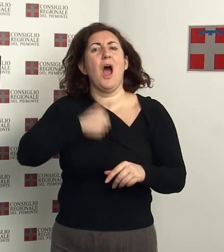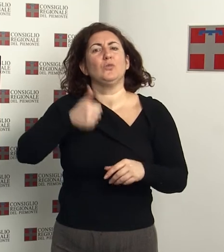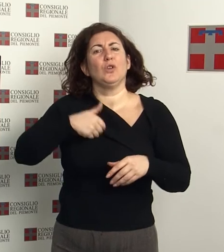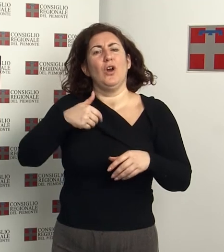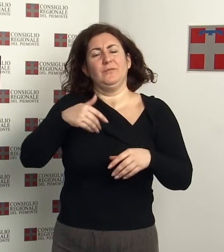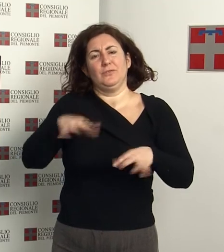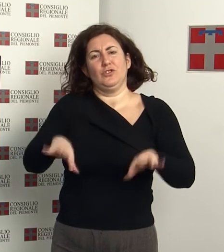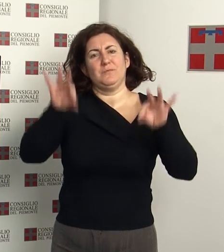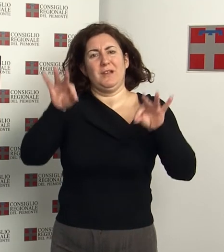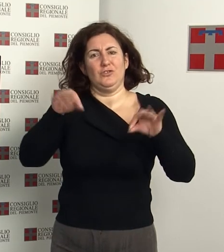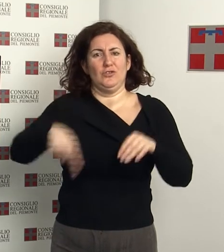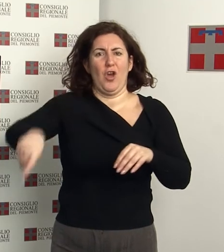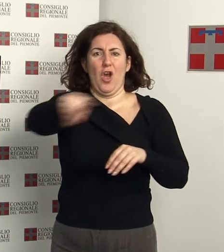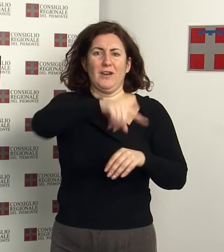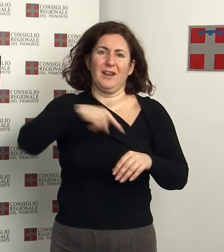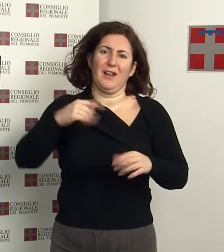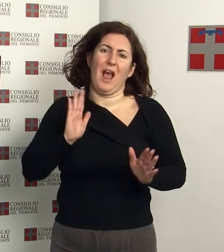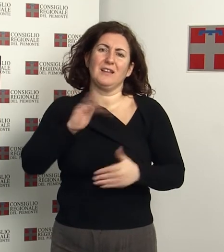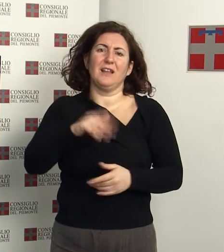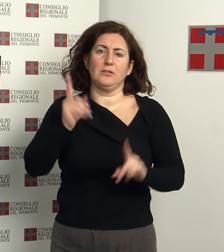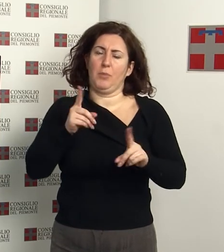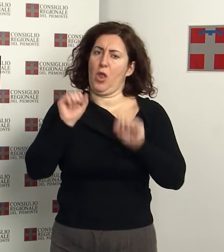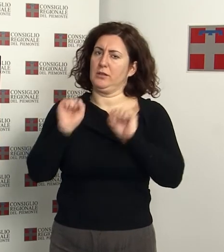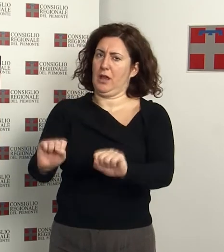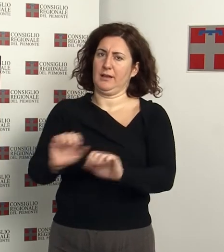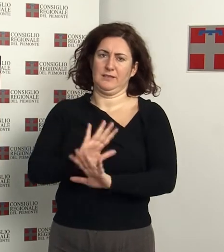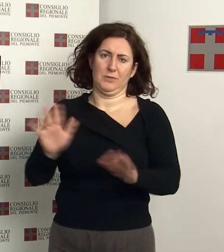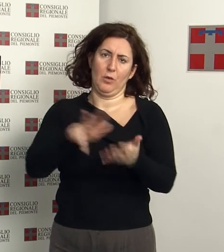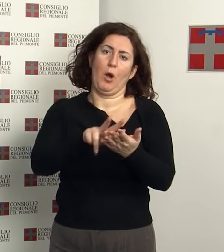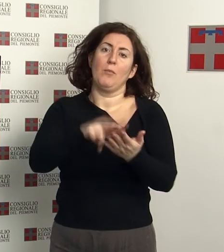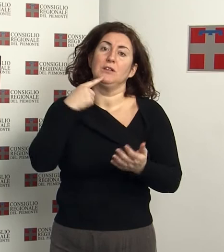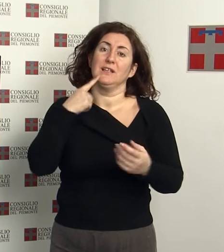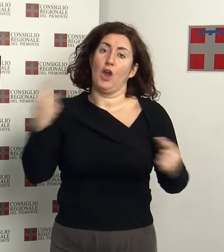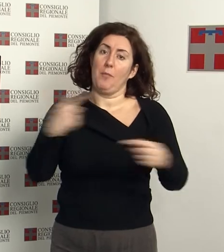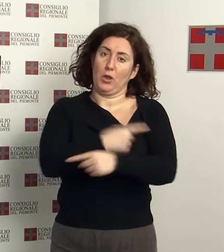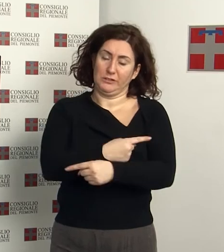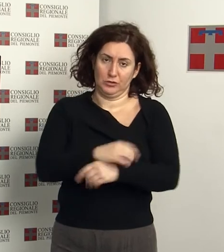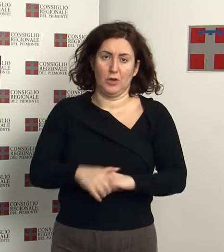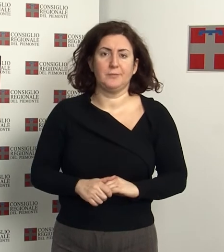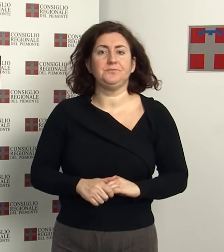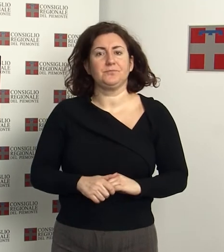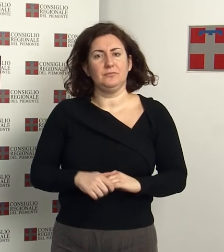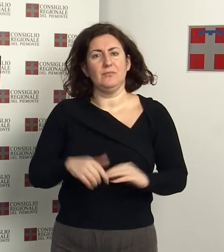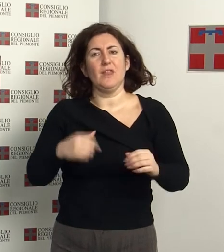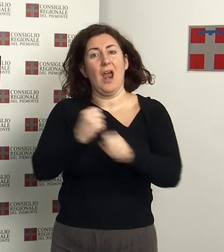candidati alle politiche proposta dall'opposizione in una pausa dei lavori sono state ricevute delegazioni di cittadini e amministratori